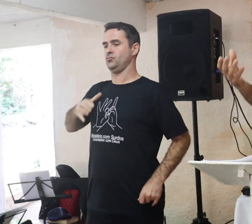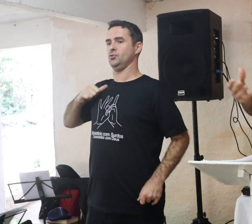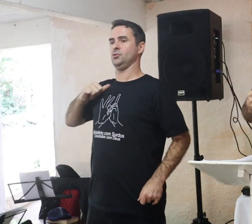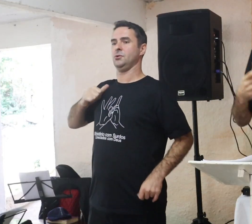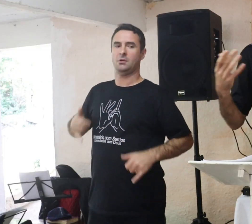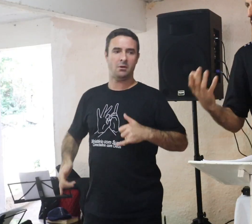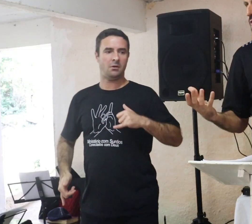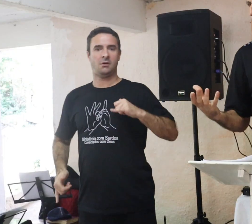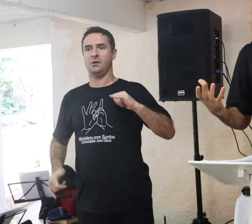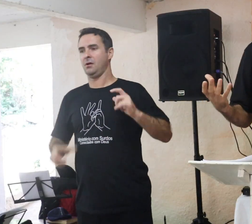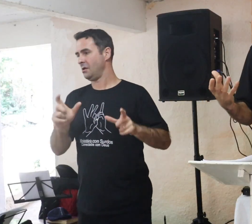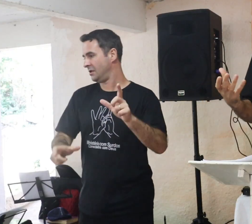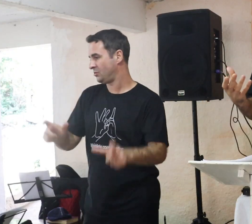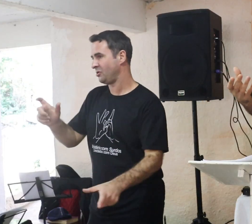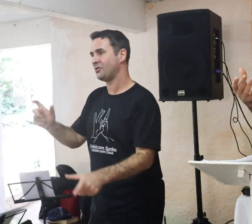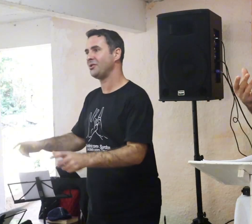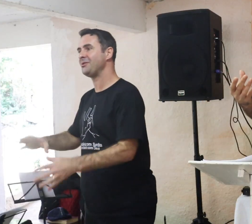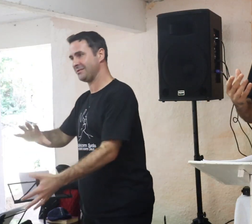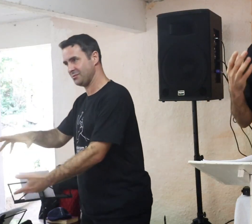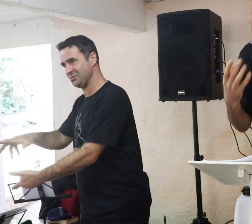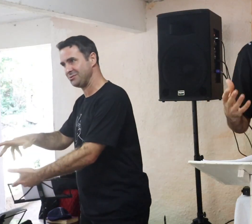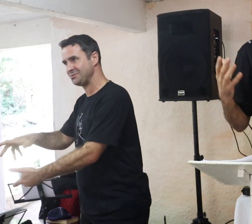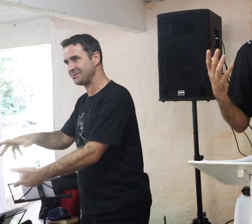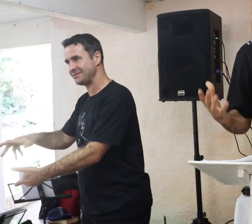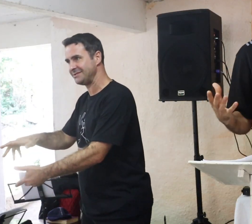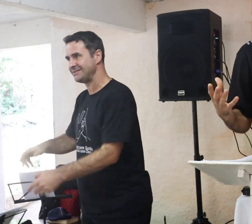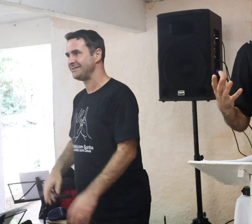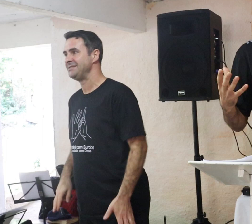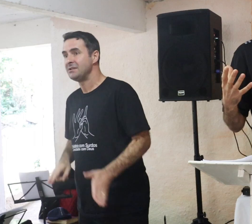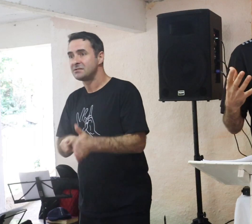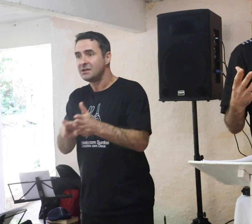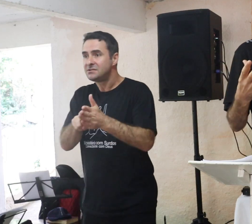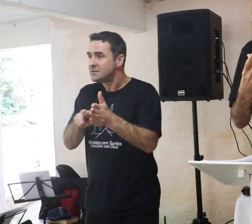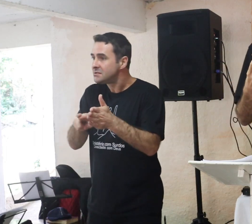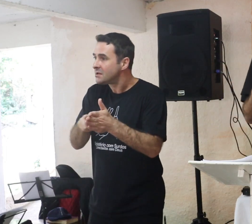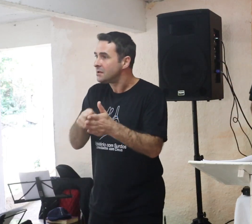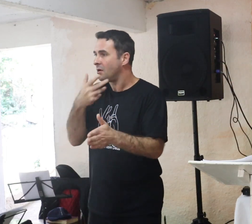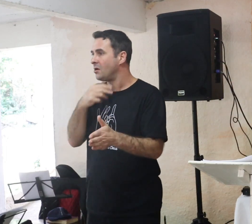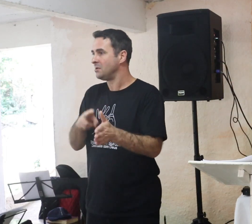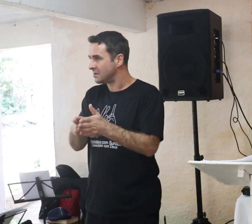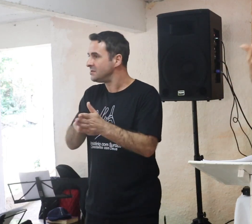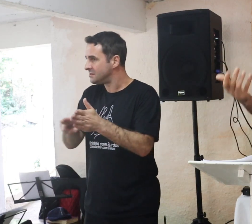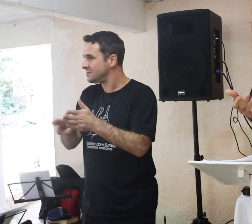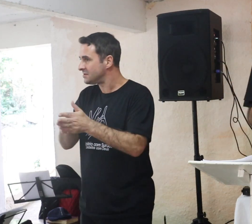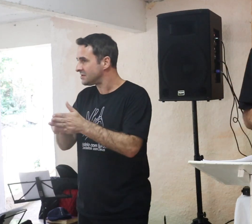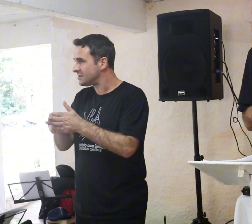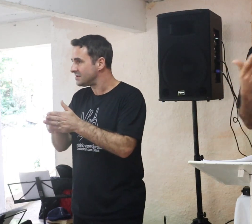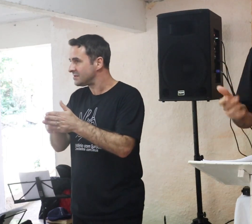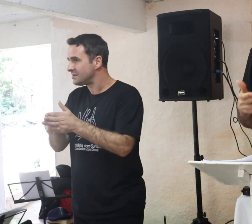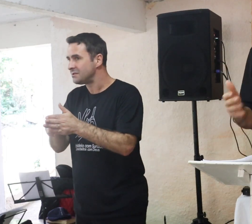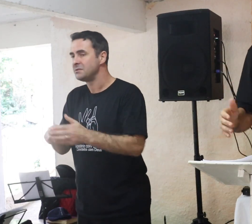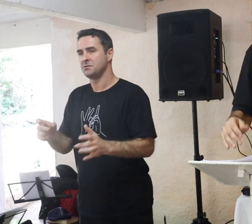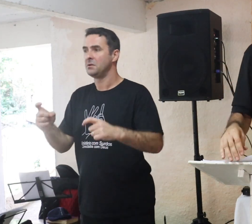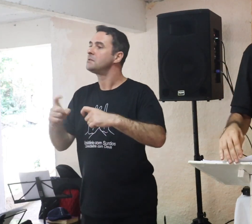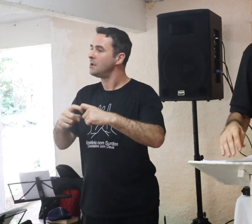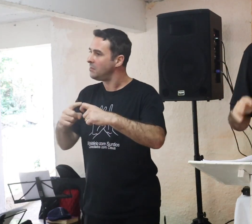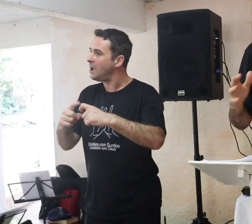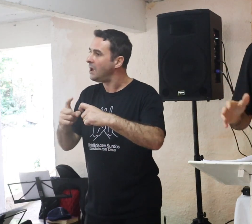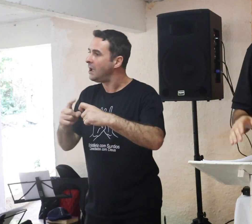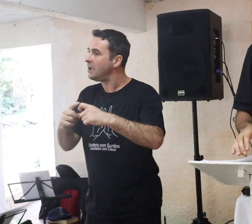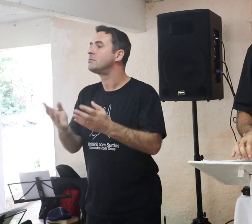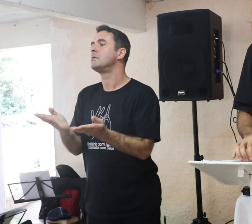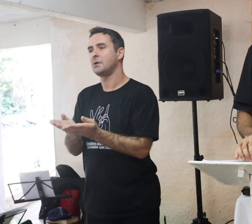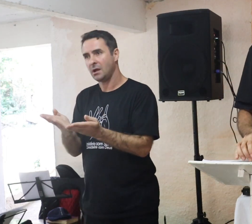relação ao avanço científico. Normalmente, é claro que existem médicos e cientistas